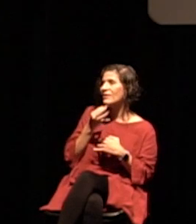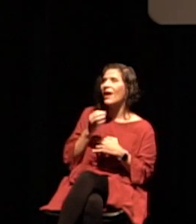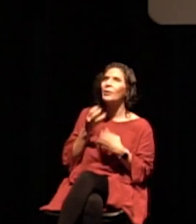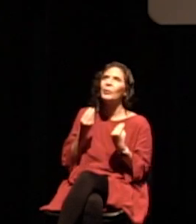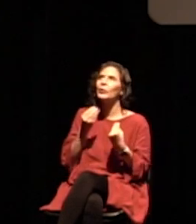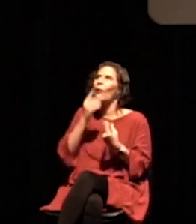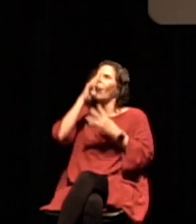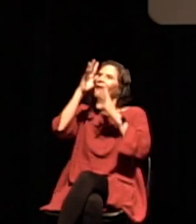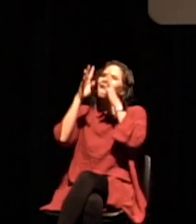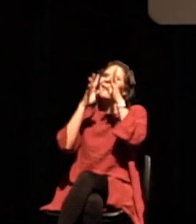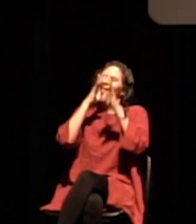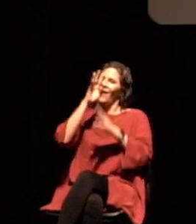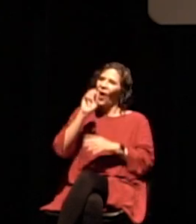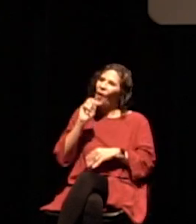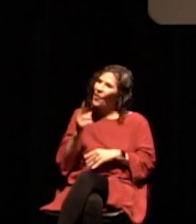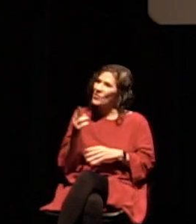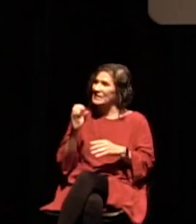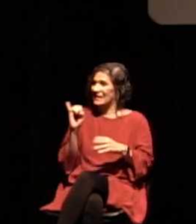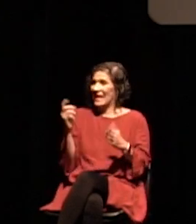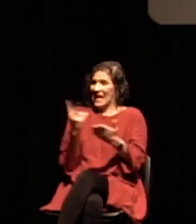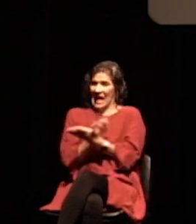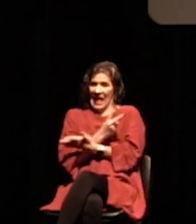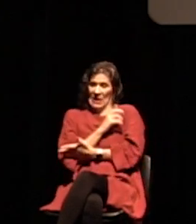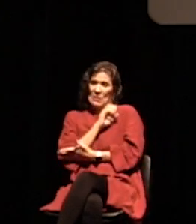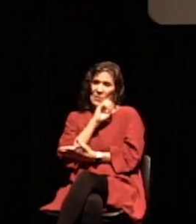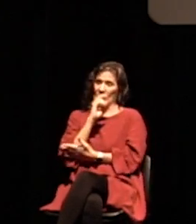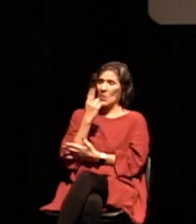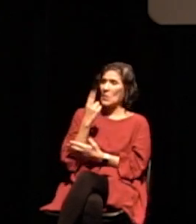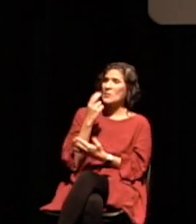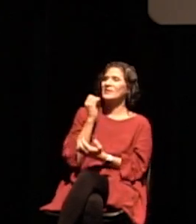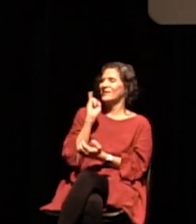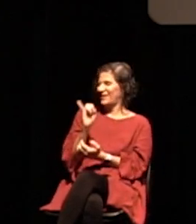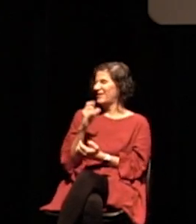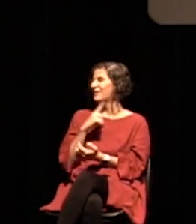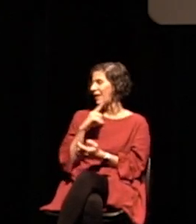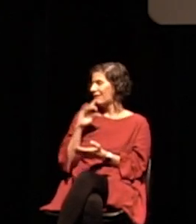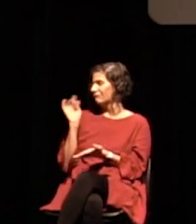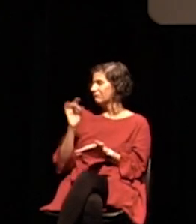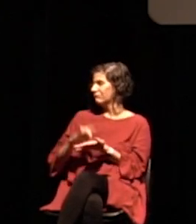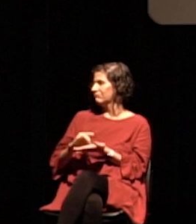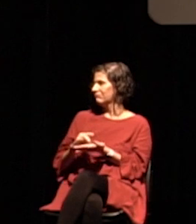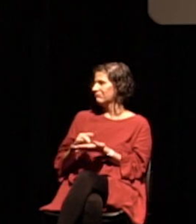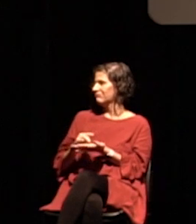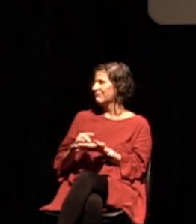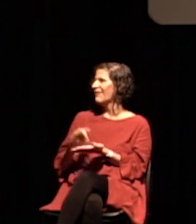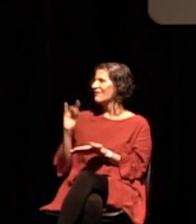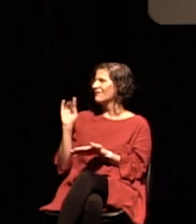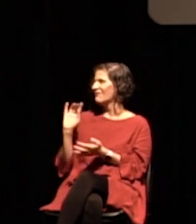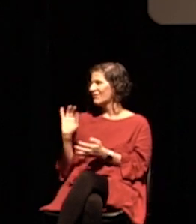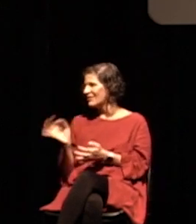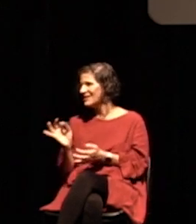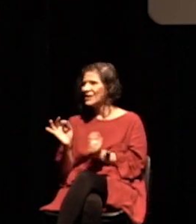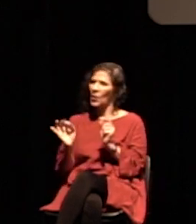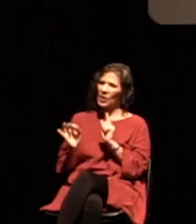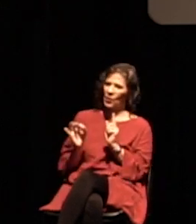arbitrário, é muito equivocado, ou se tem um grãozinho de